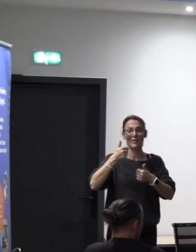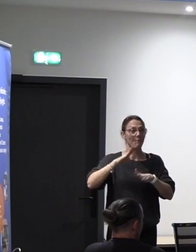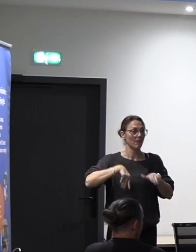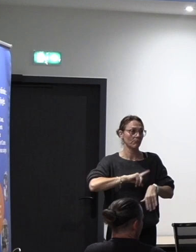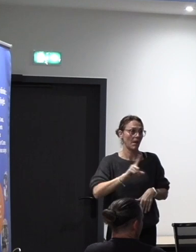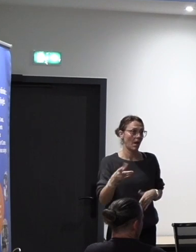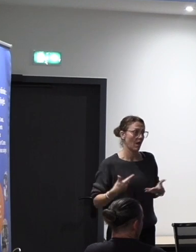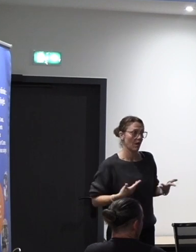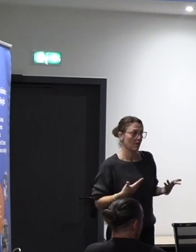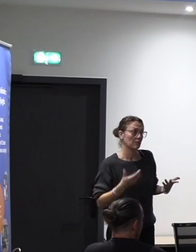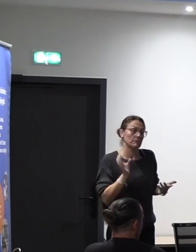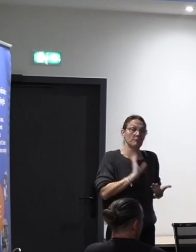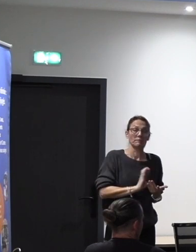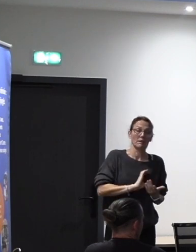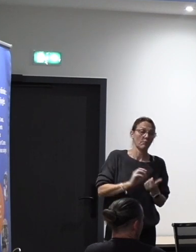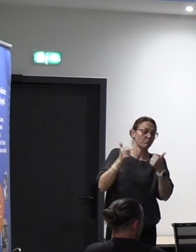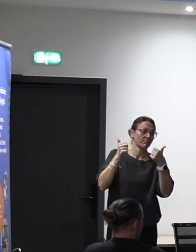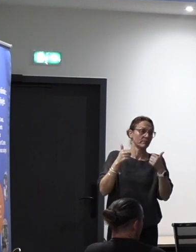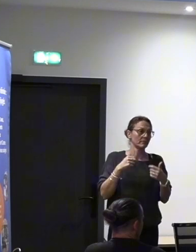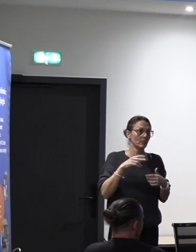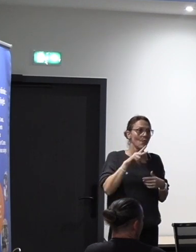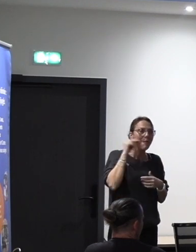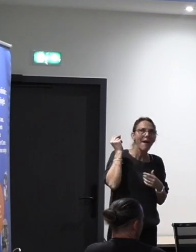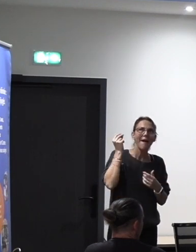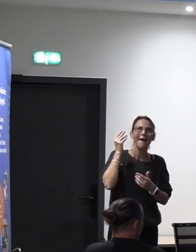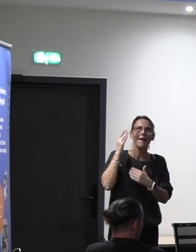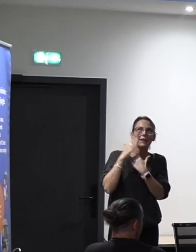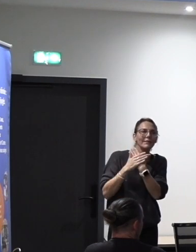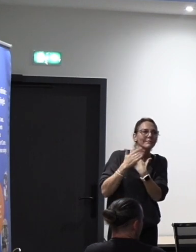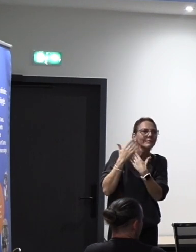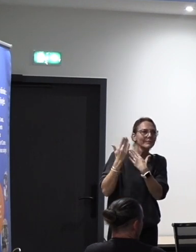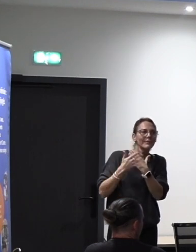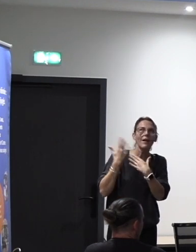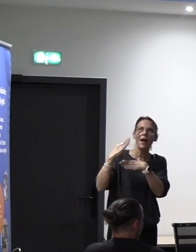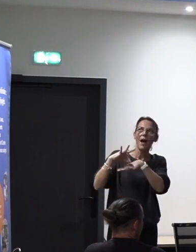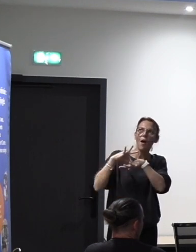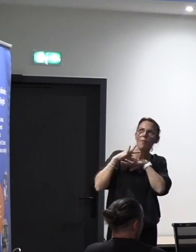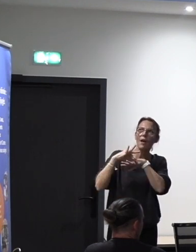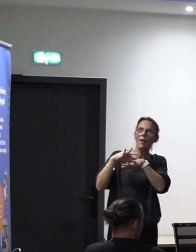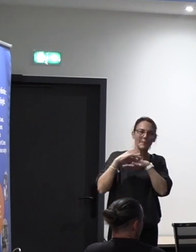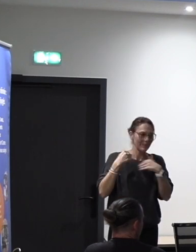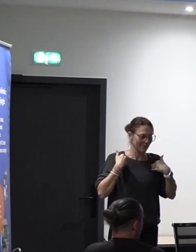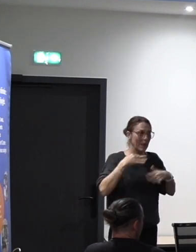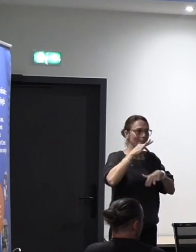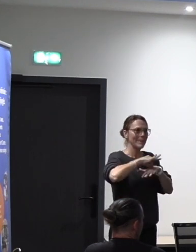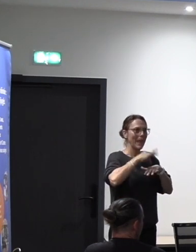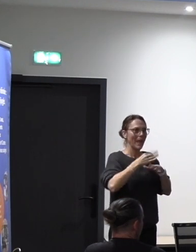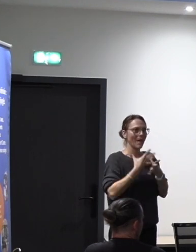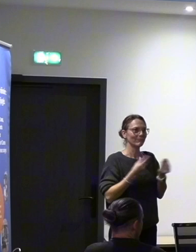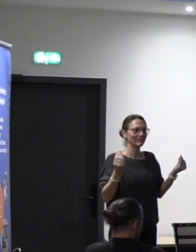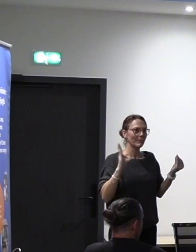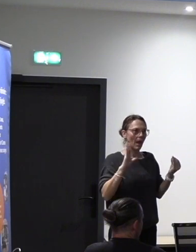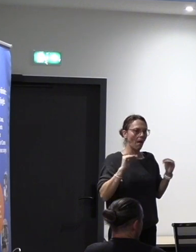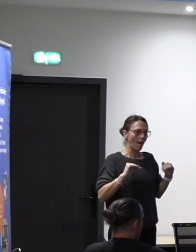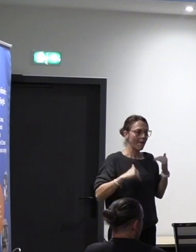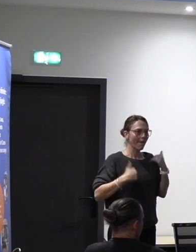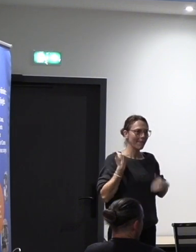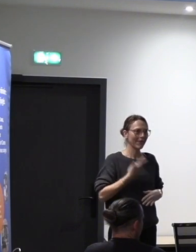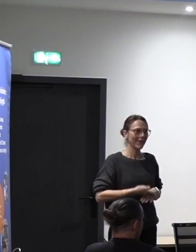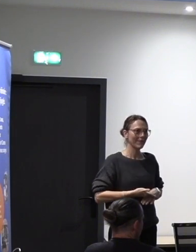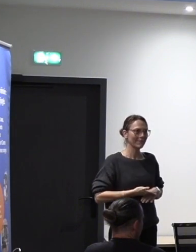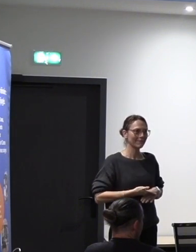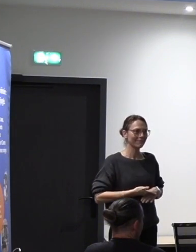marché, mais il fallait tenter le coup. Beaucoup d'humanité, beaucoup d'accompagnement. Je suis plus du tout malade, mais mon état n'a pas changé d'un